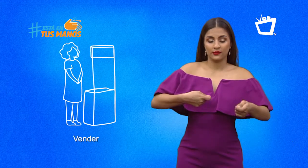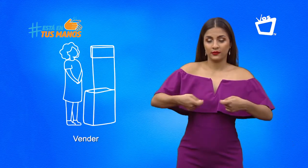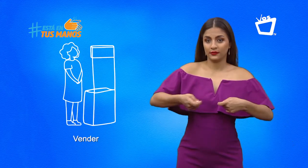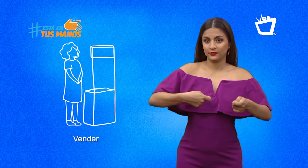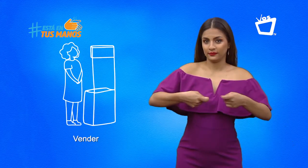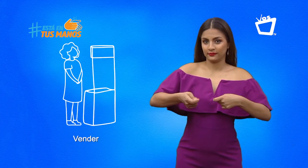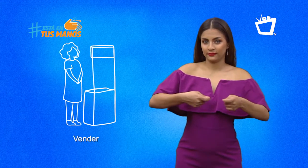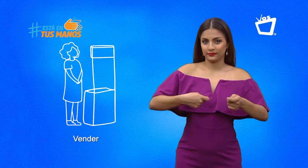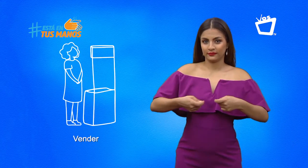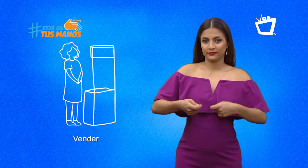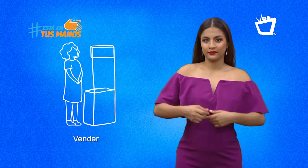bndes